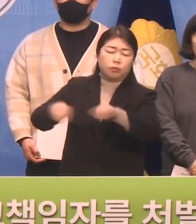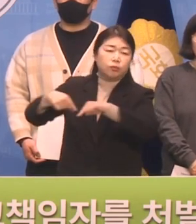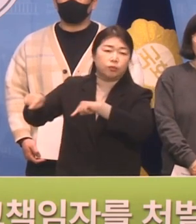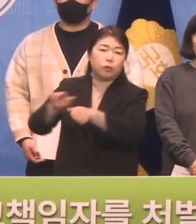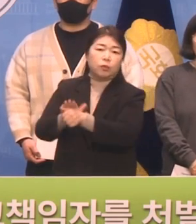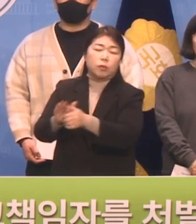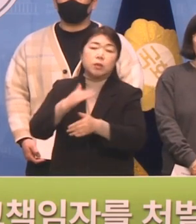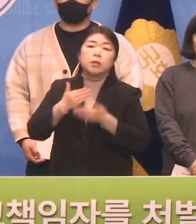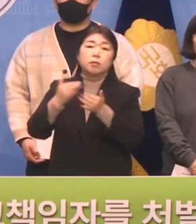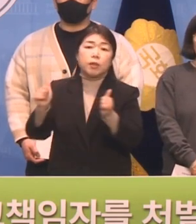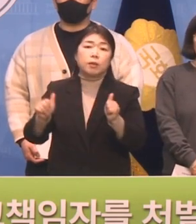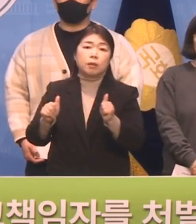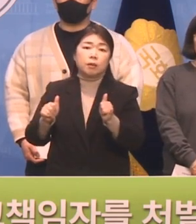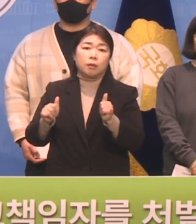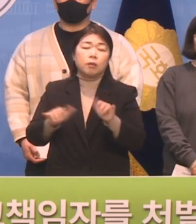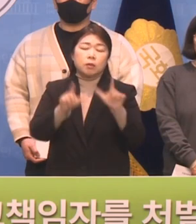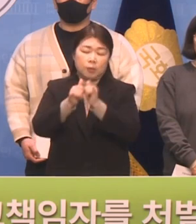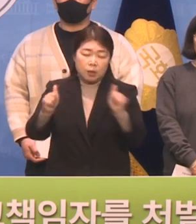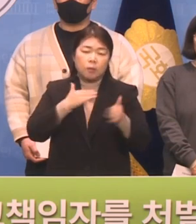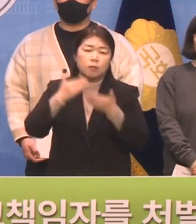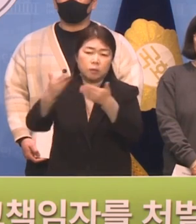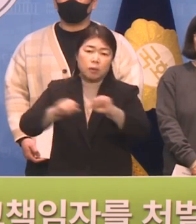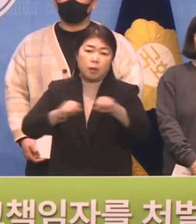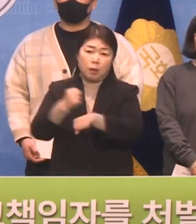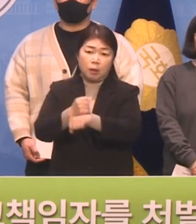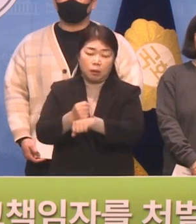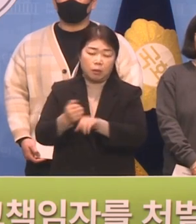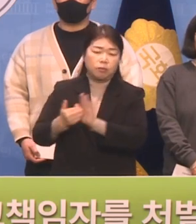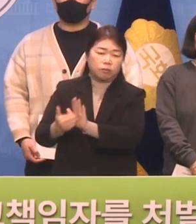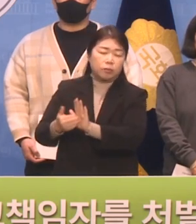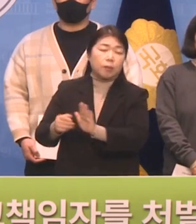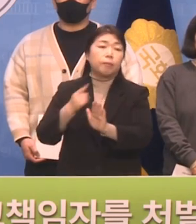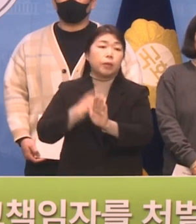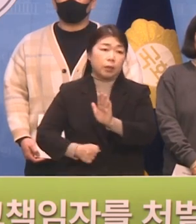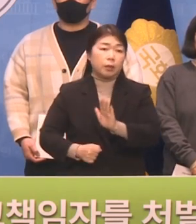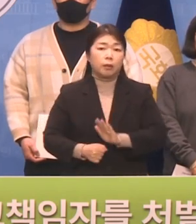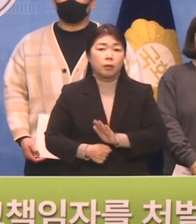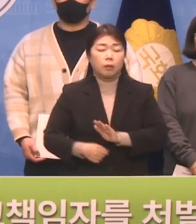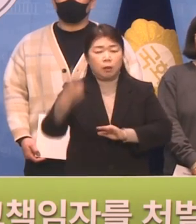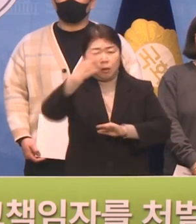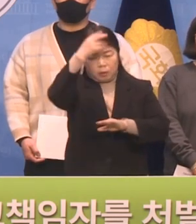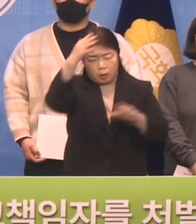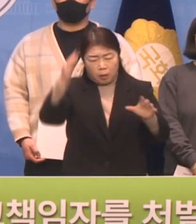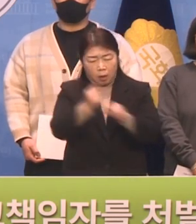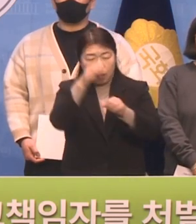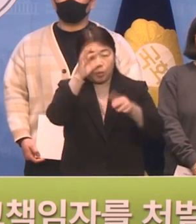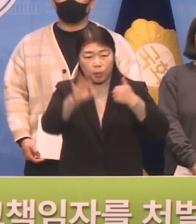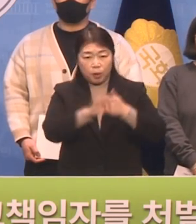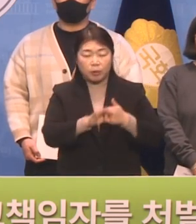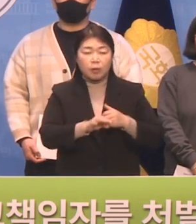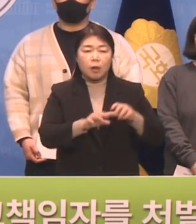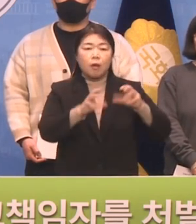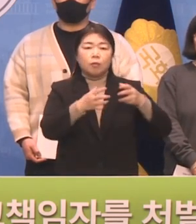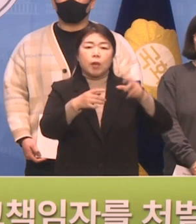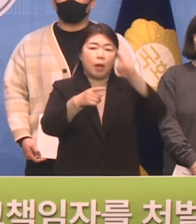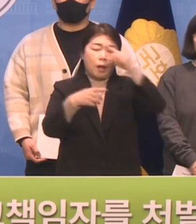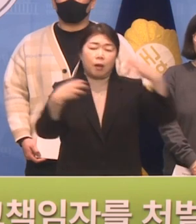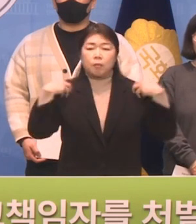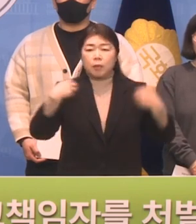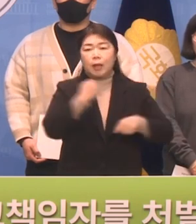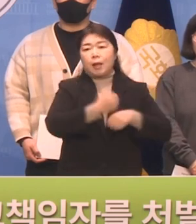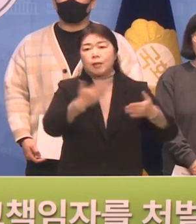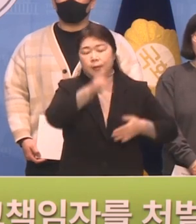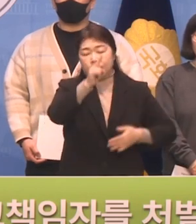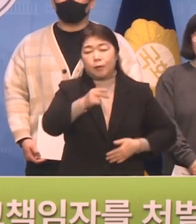있었던 참사였던 점이 모든 조사위원의 공통된 결론입니다. 현재까지 진행된